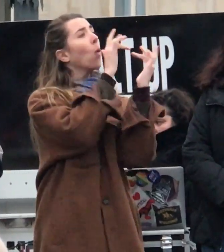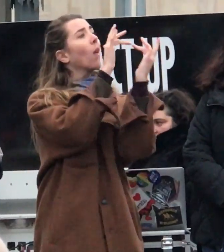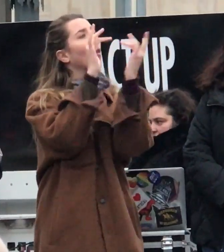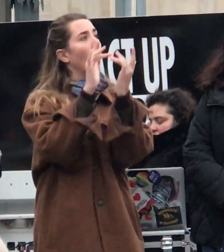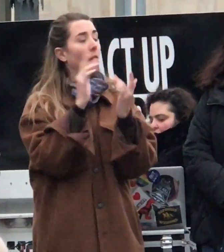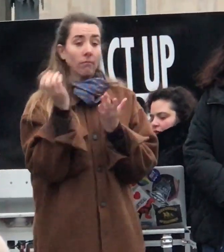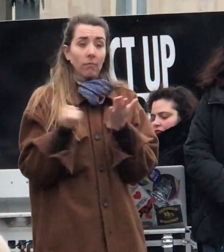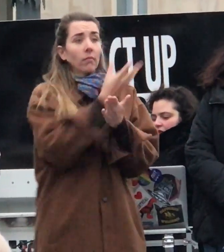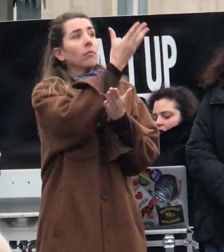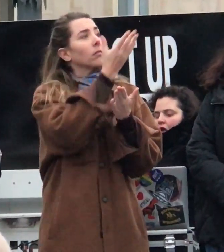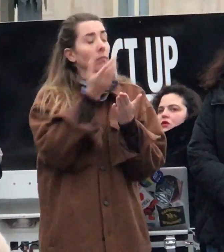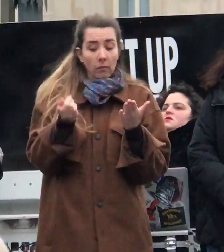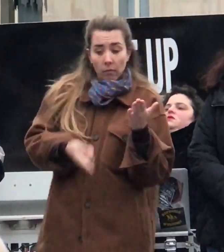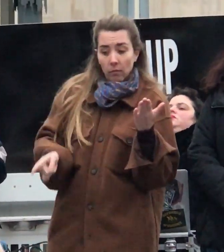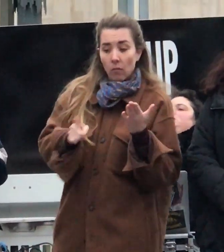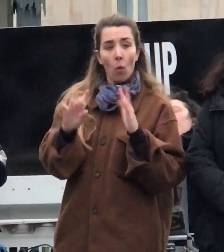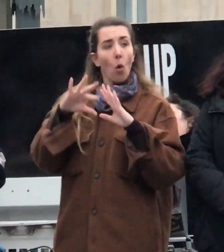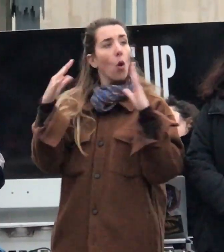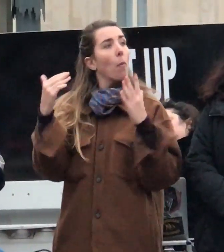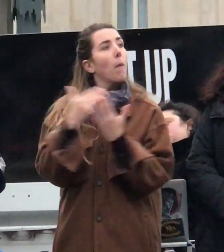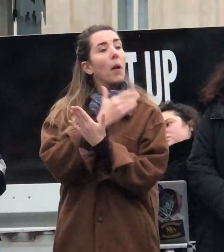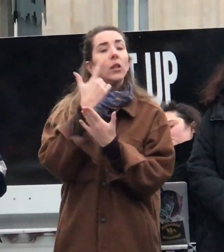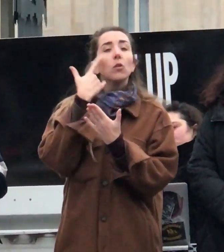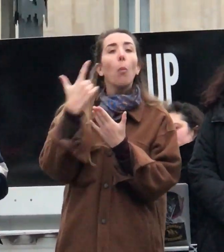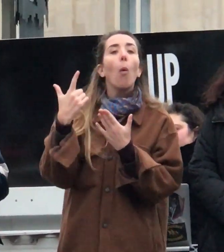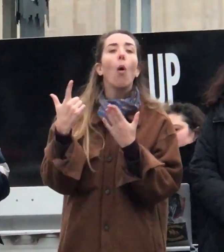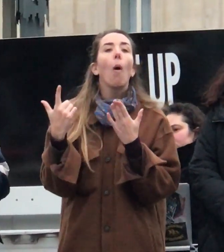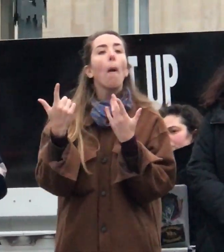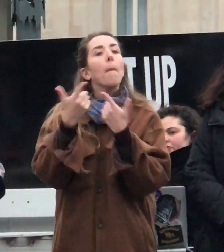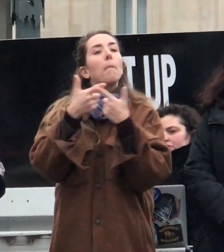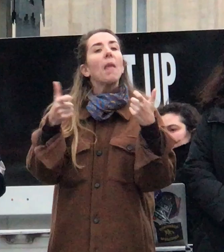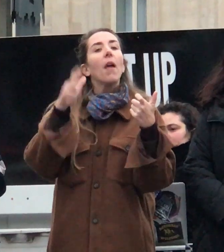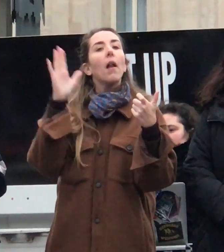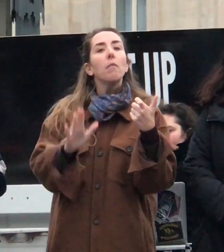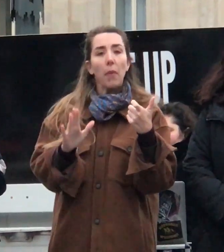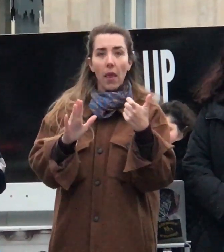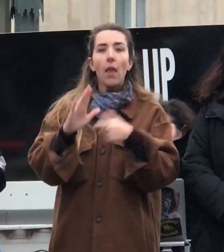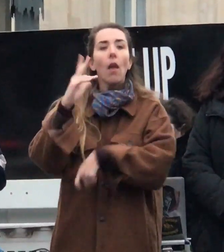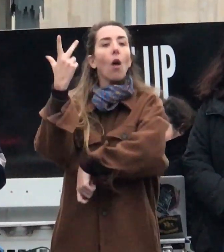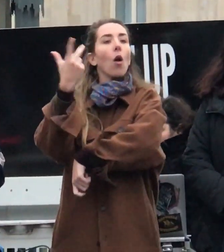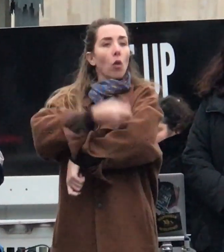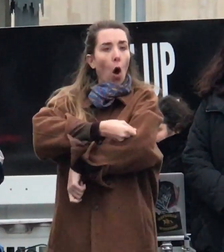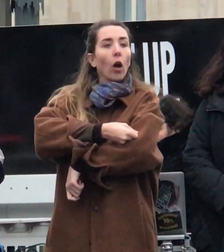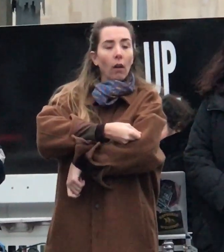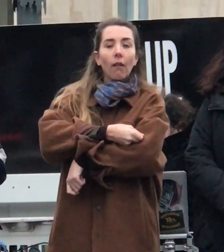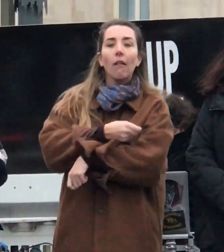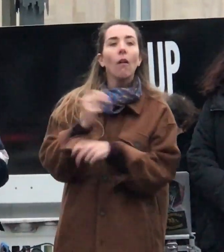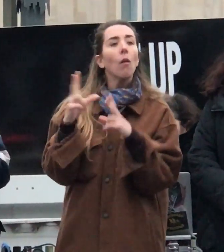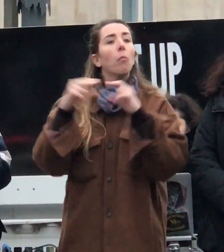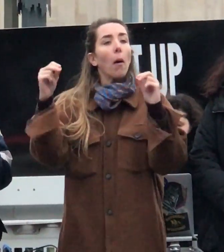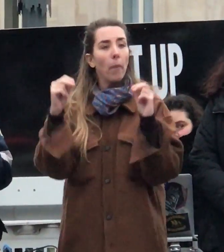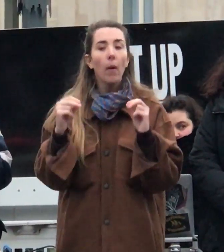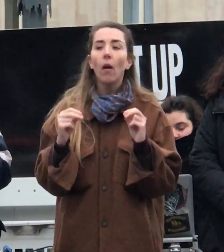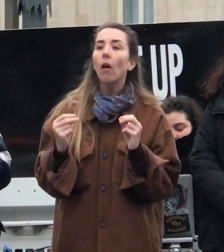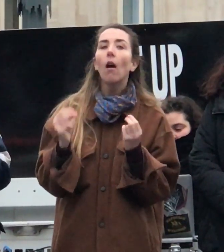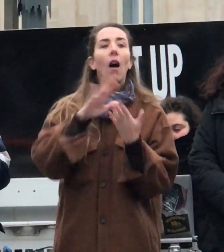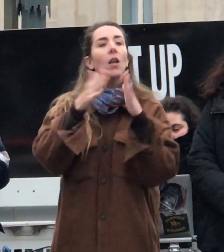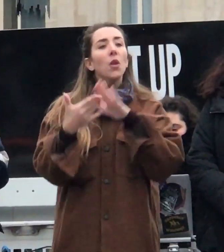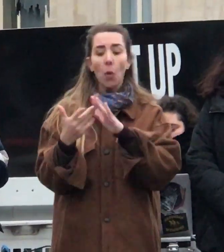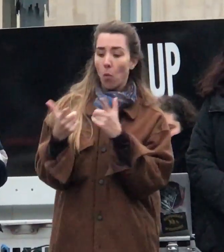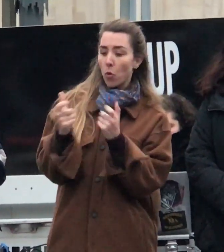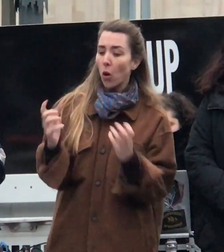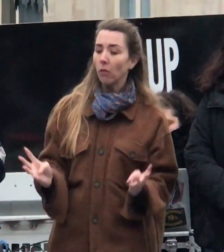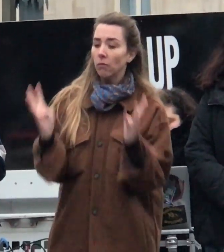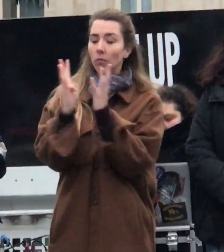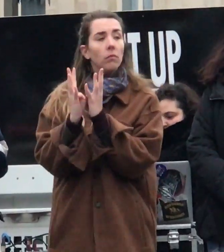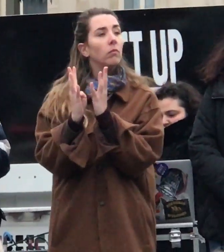avertir des conditions d'accès au matériel stérile pour les usagers de drogue par injection, en interassociation, pour